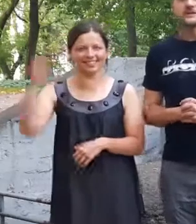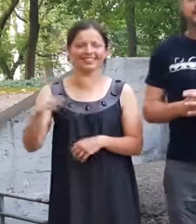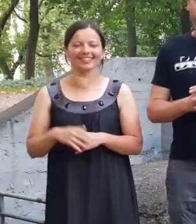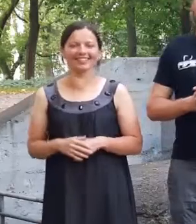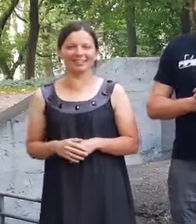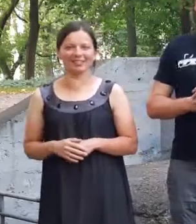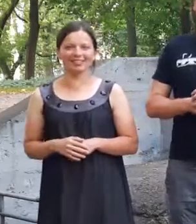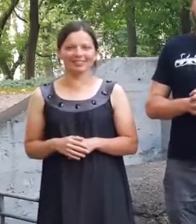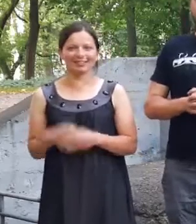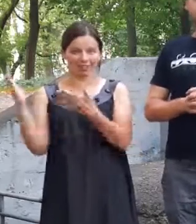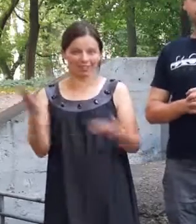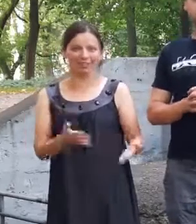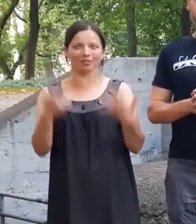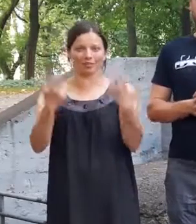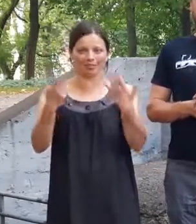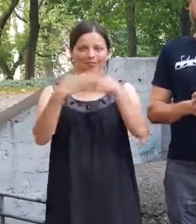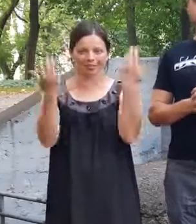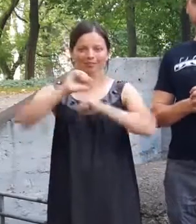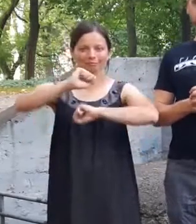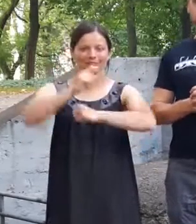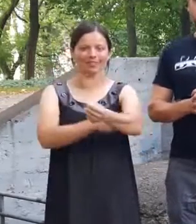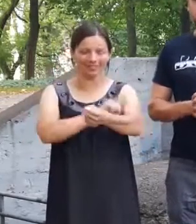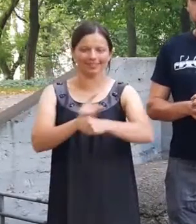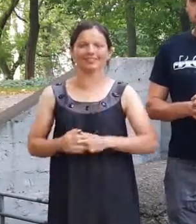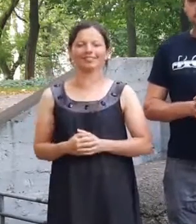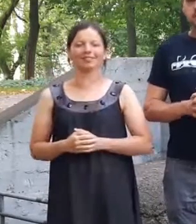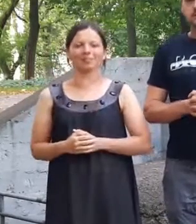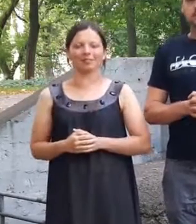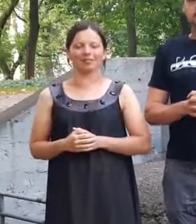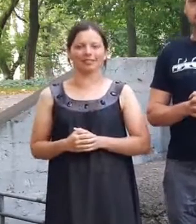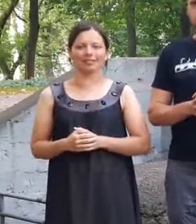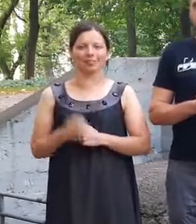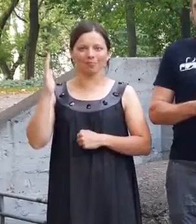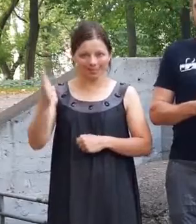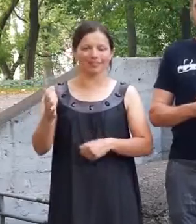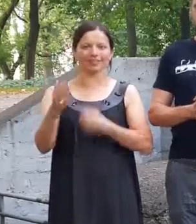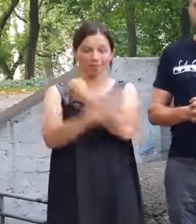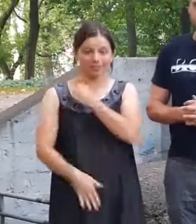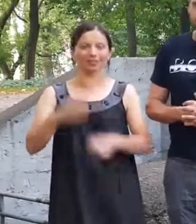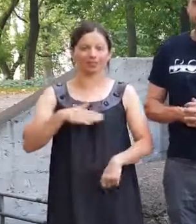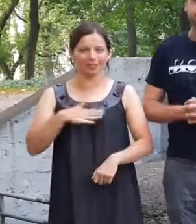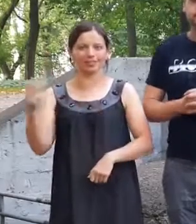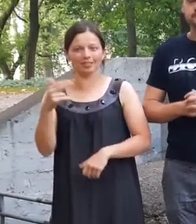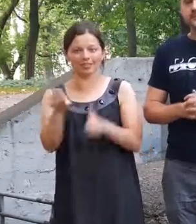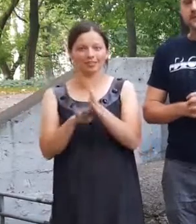Cześć! Zapraszamy na 8 Dni Twierdzy Poznań, które odbędą się ostatni weekend